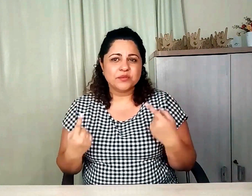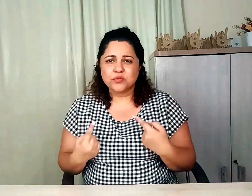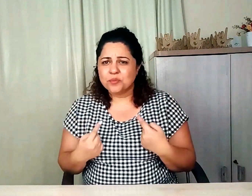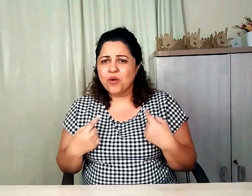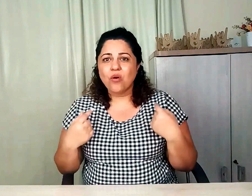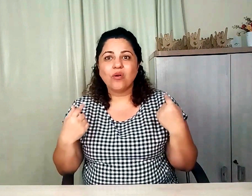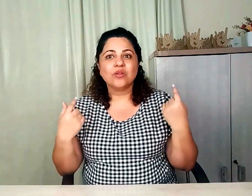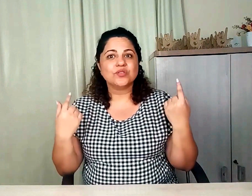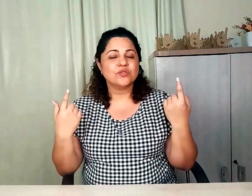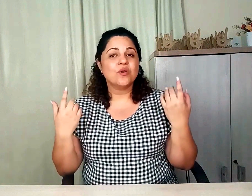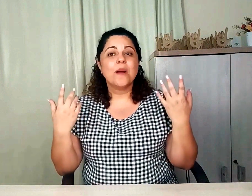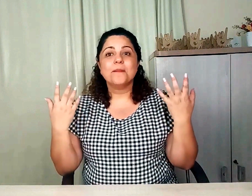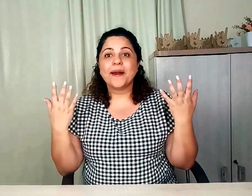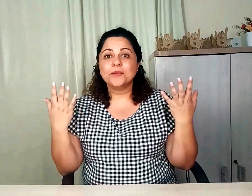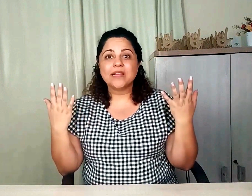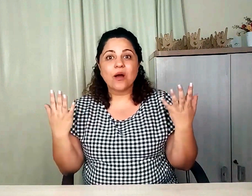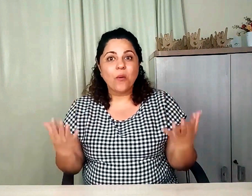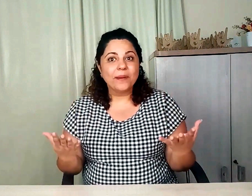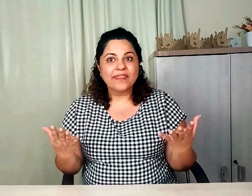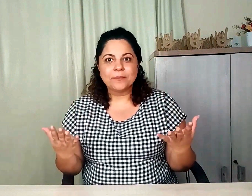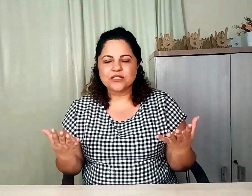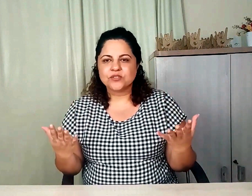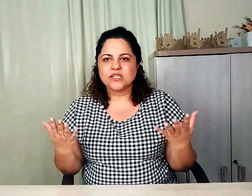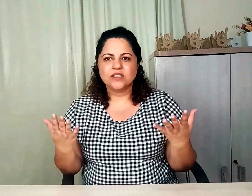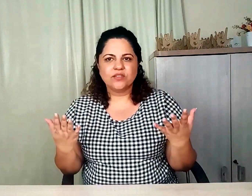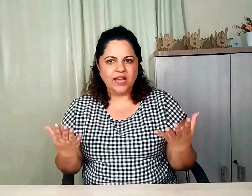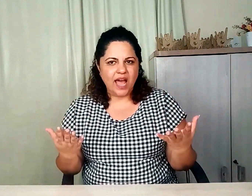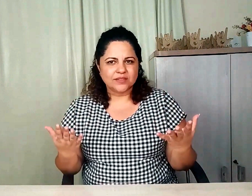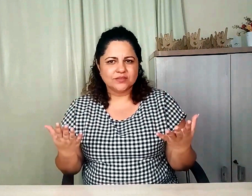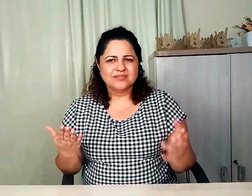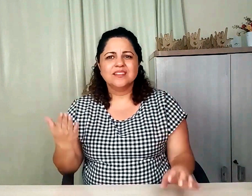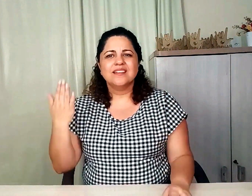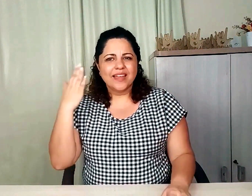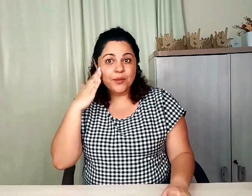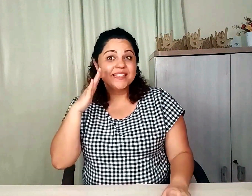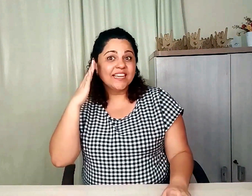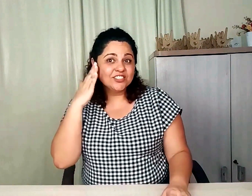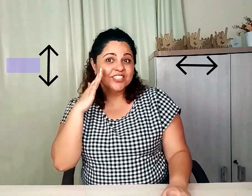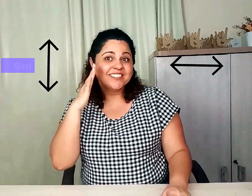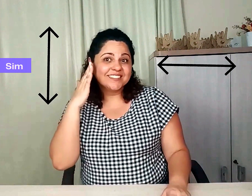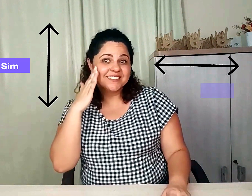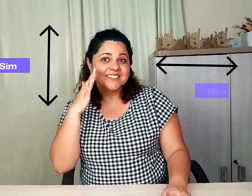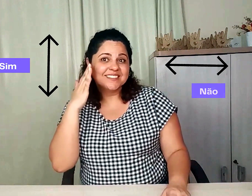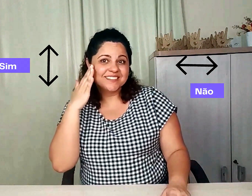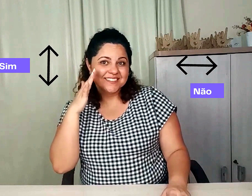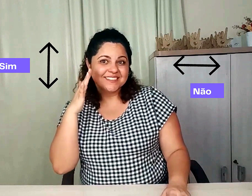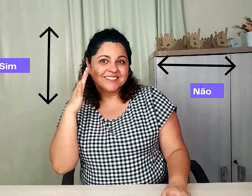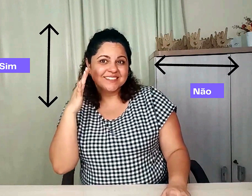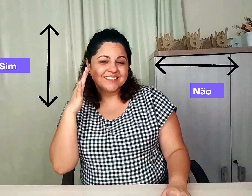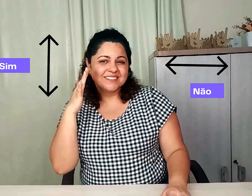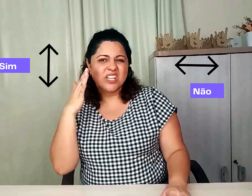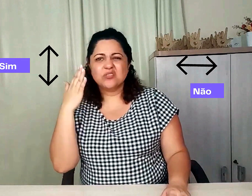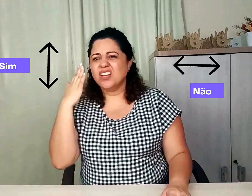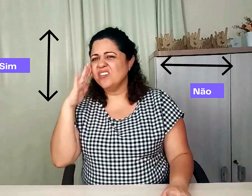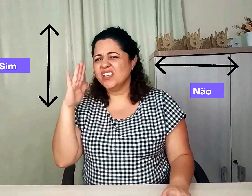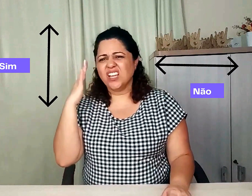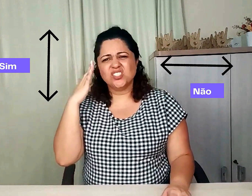do meu rosto para mudar completamente o significado. Eu entendi. Eu não